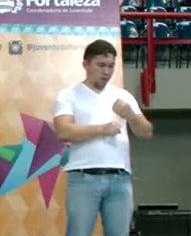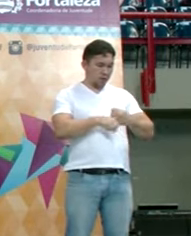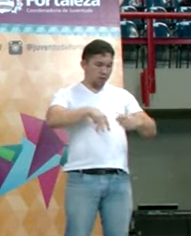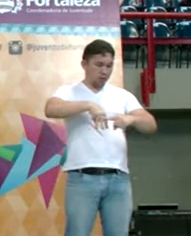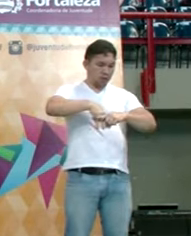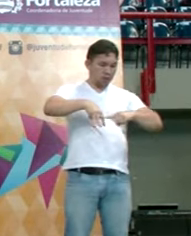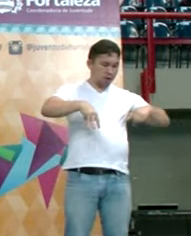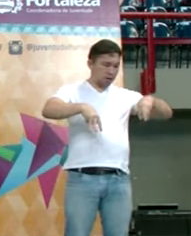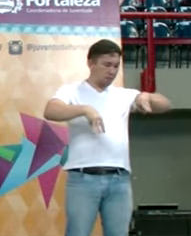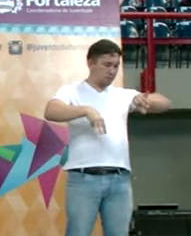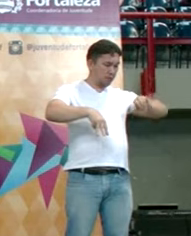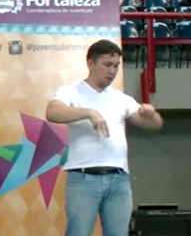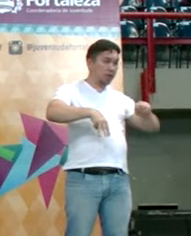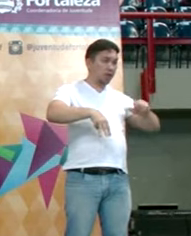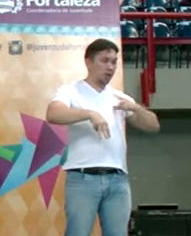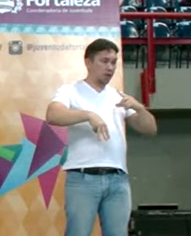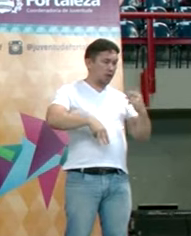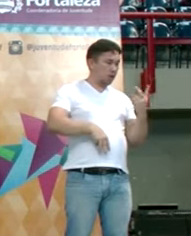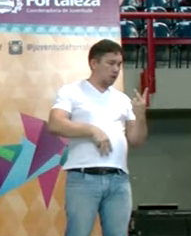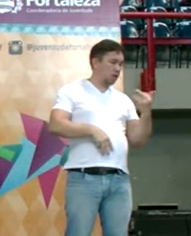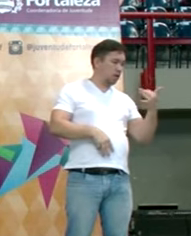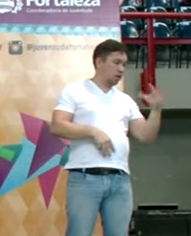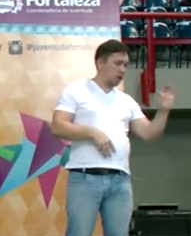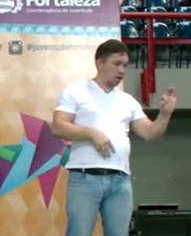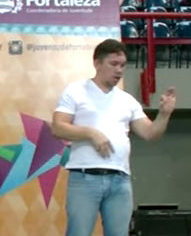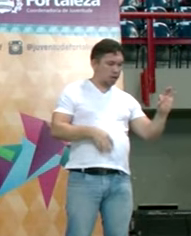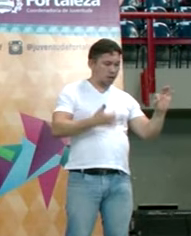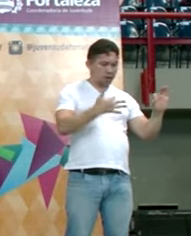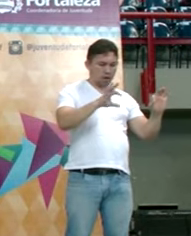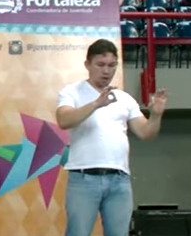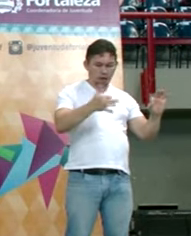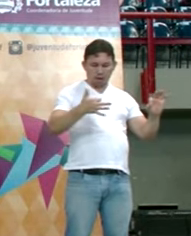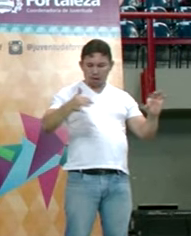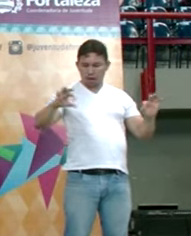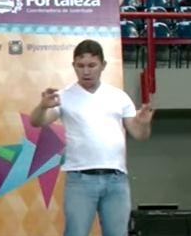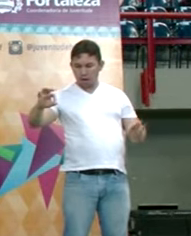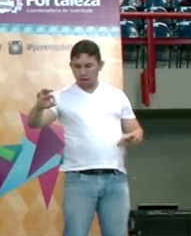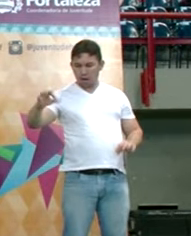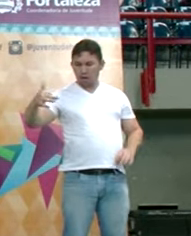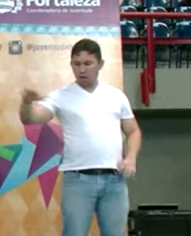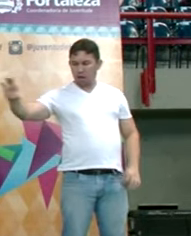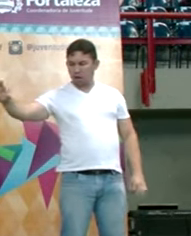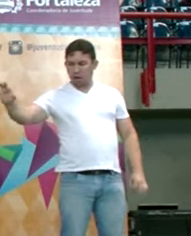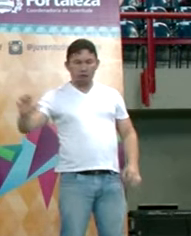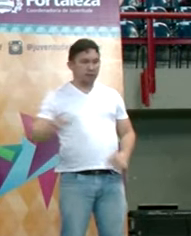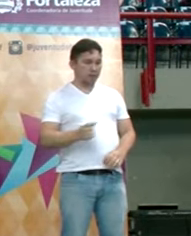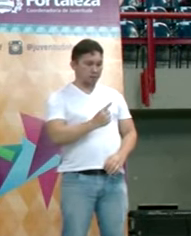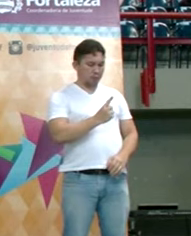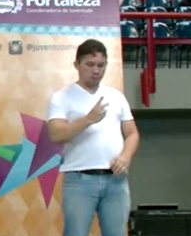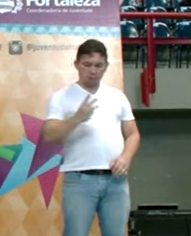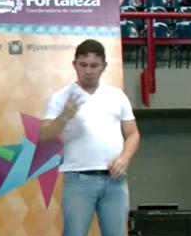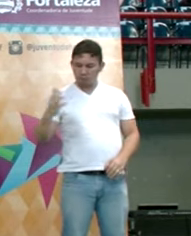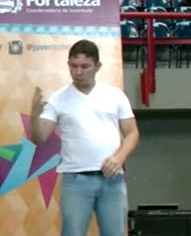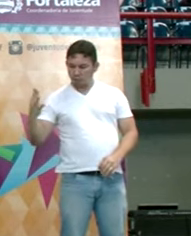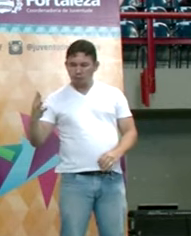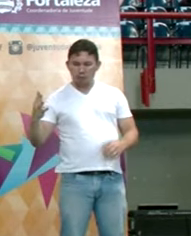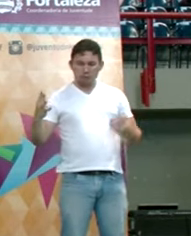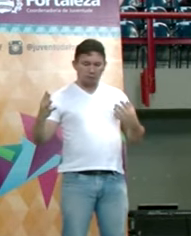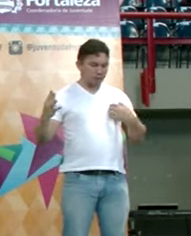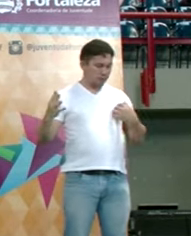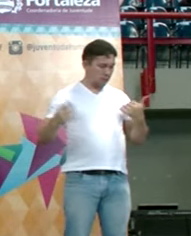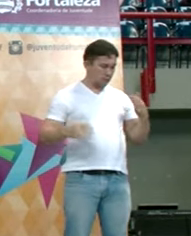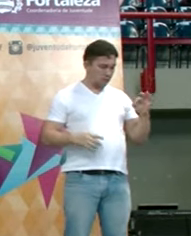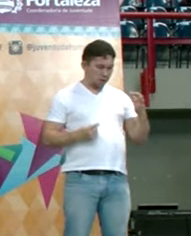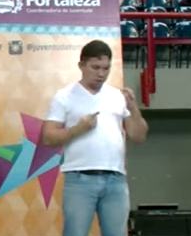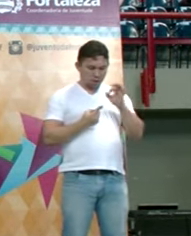média entre os elementos 10 10 10 e 10 dizer que eu quero a média